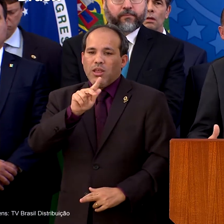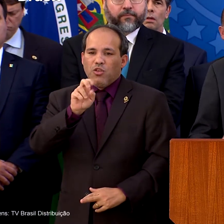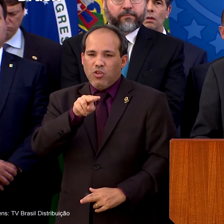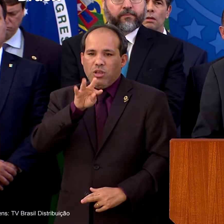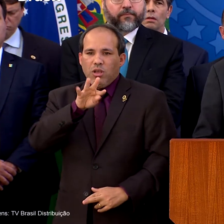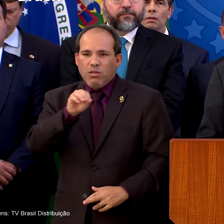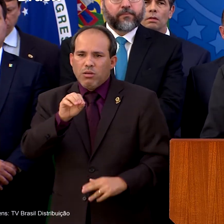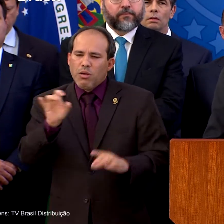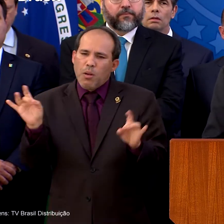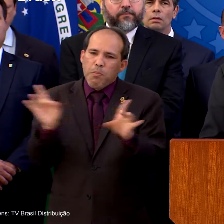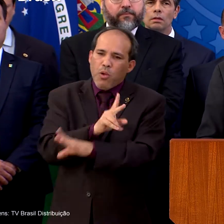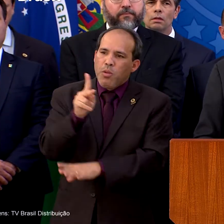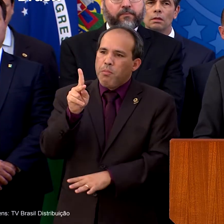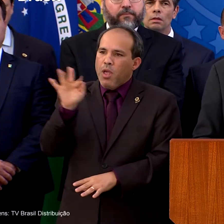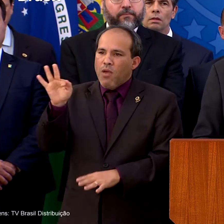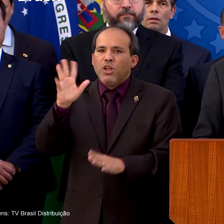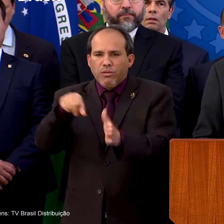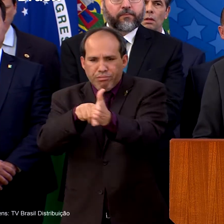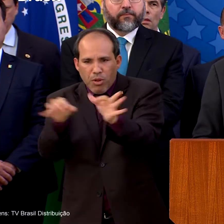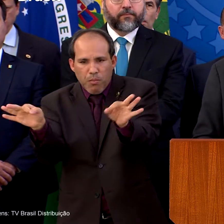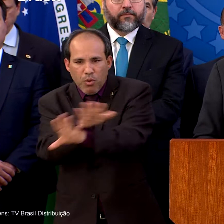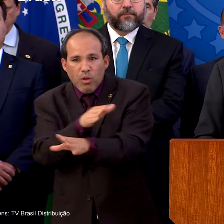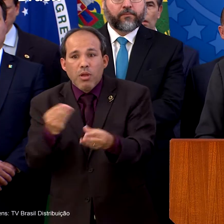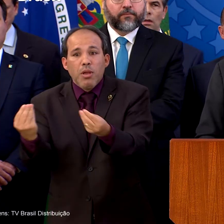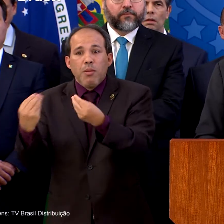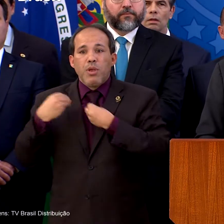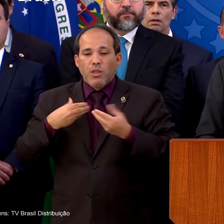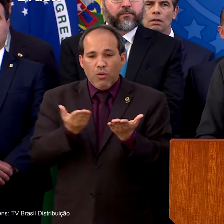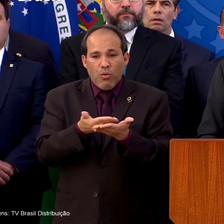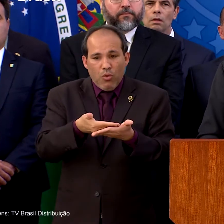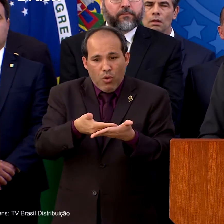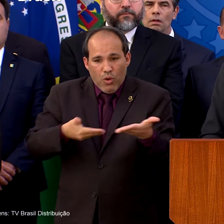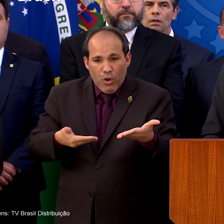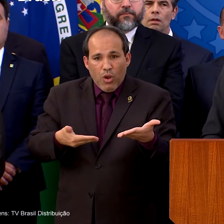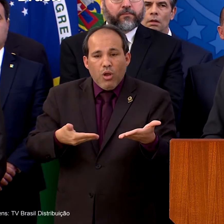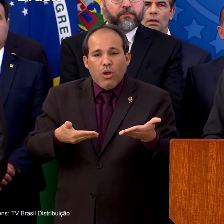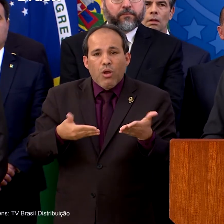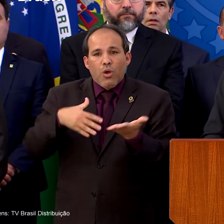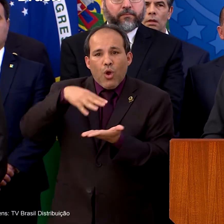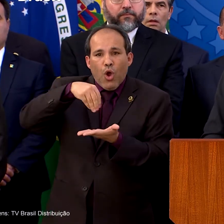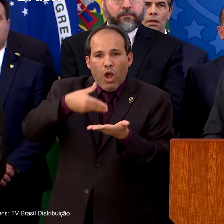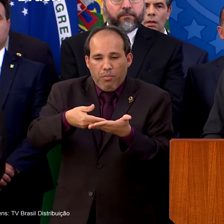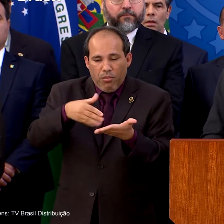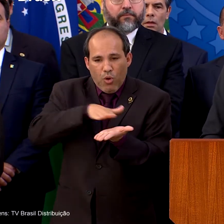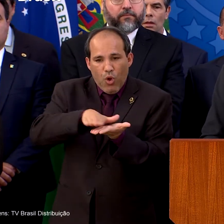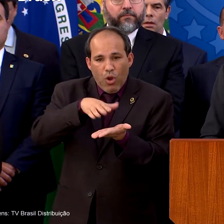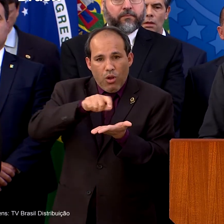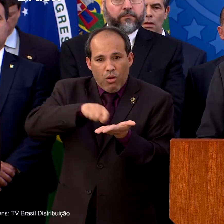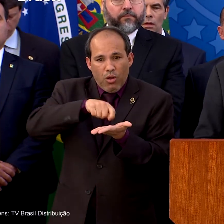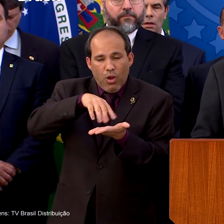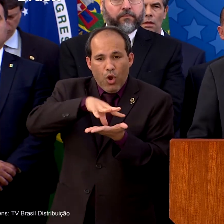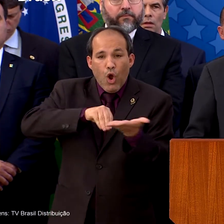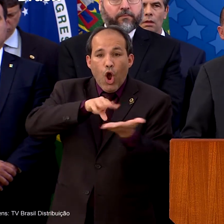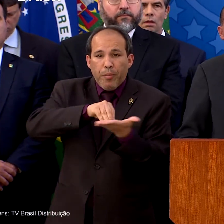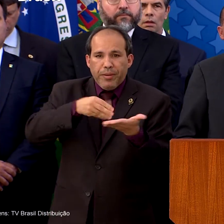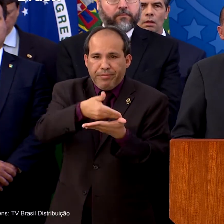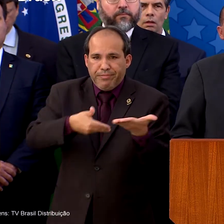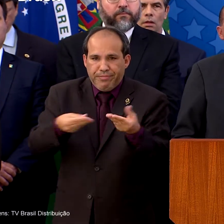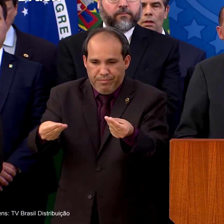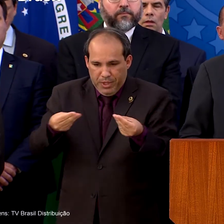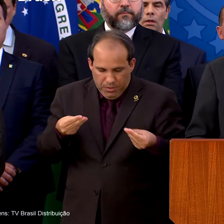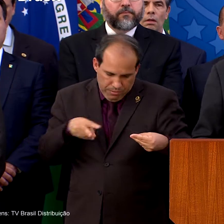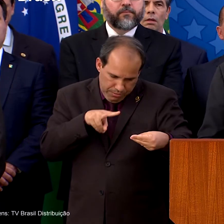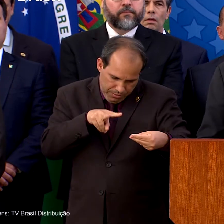e está comigo a cópia de interrogatório onde ele diz é simplesmente o